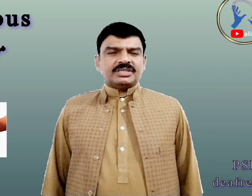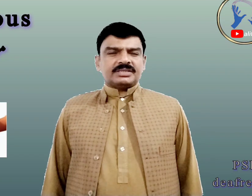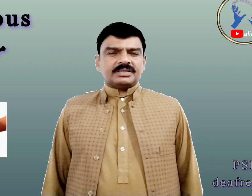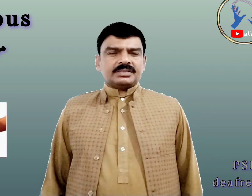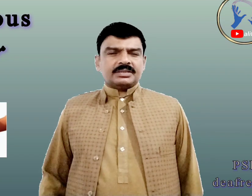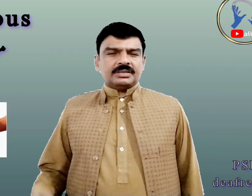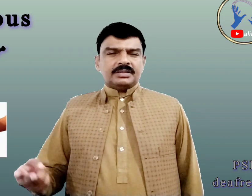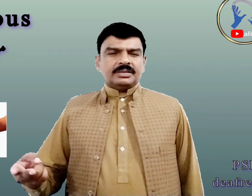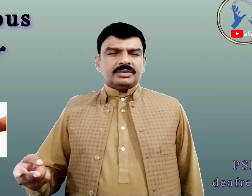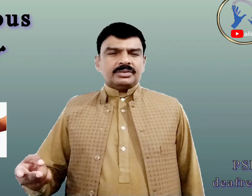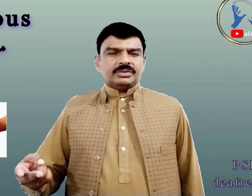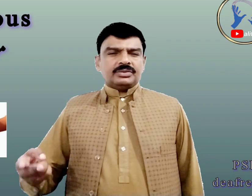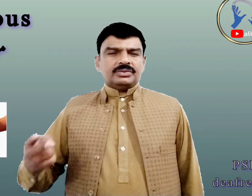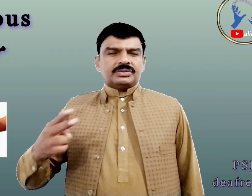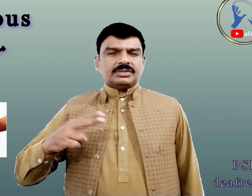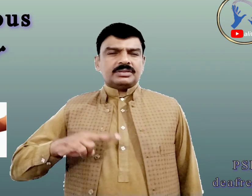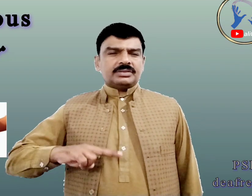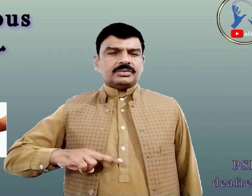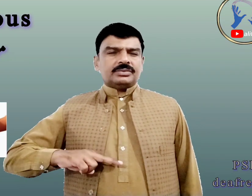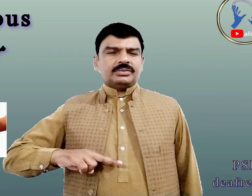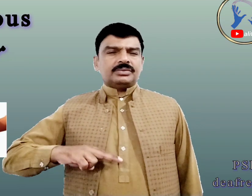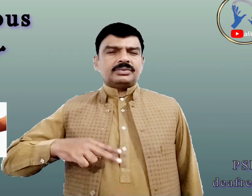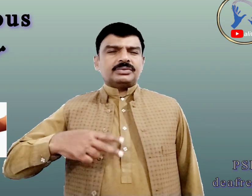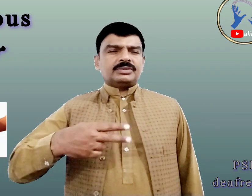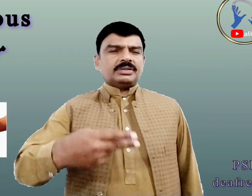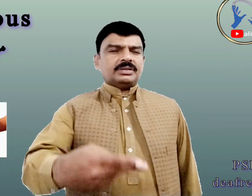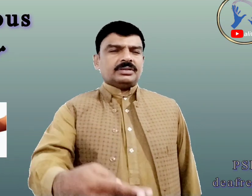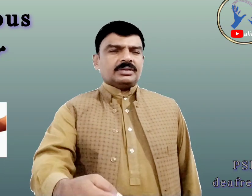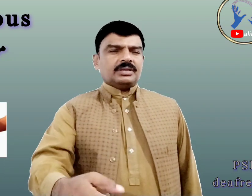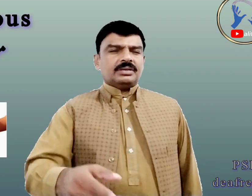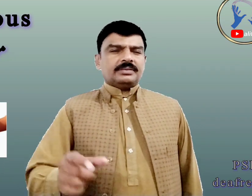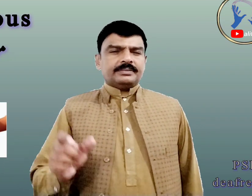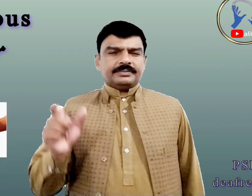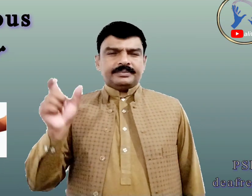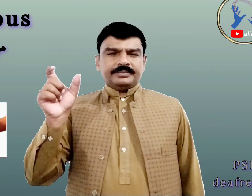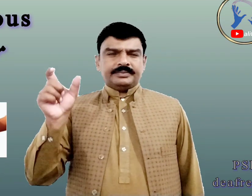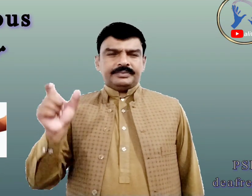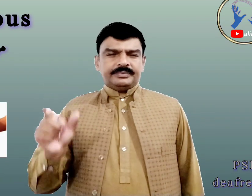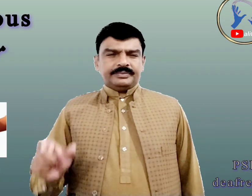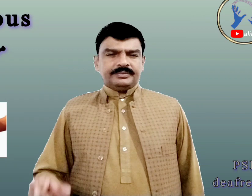इन्फेक्शियस, दूसरे से खुद को खुद से आगे,